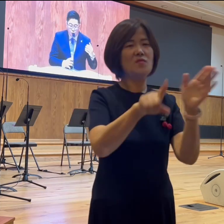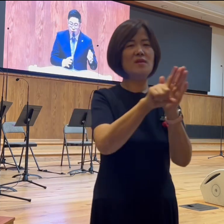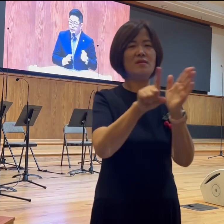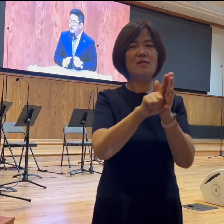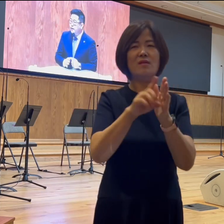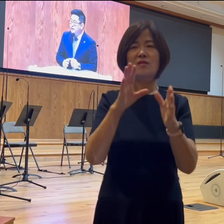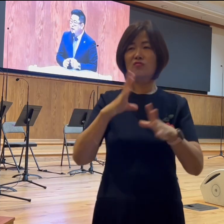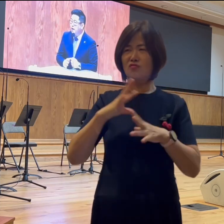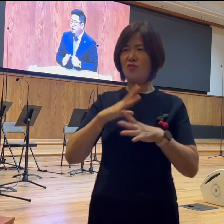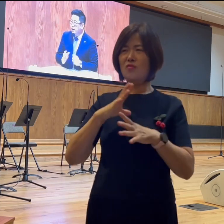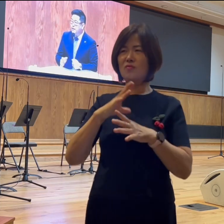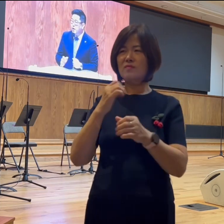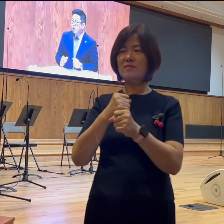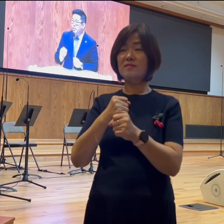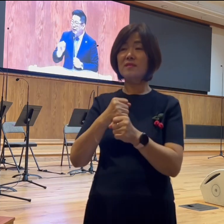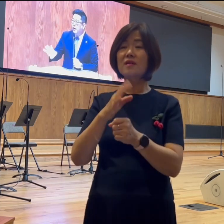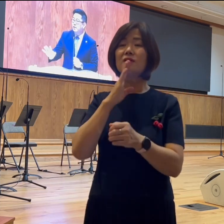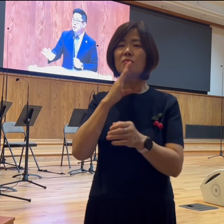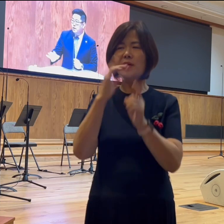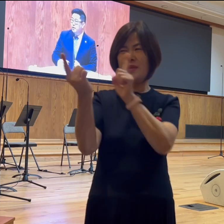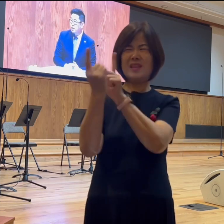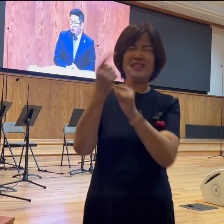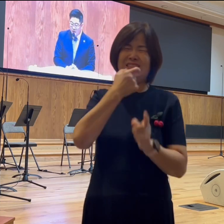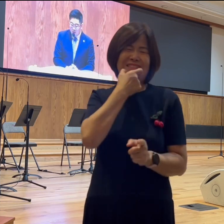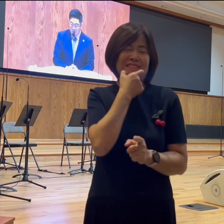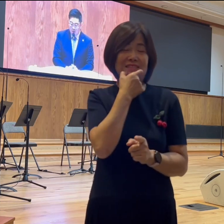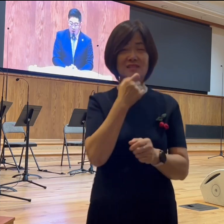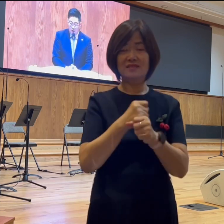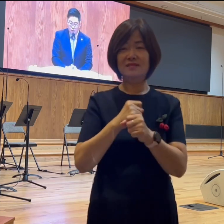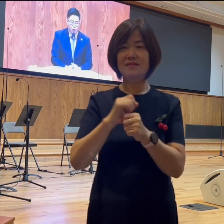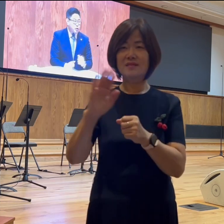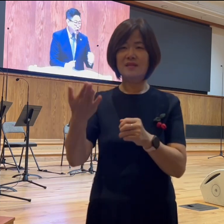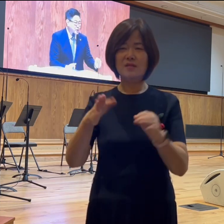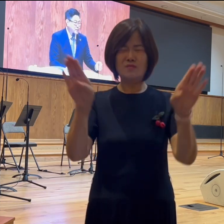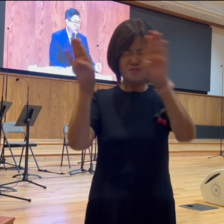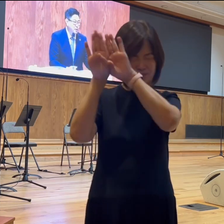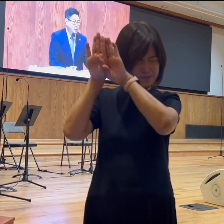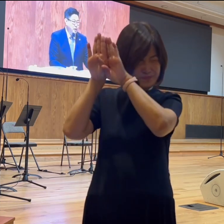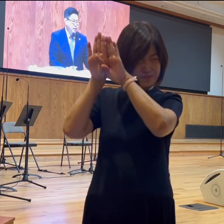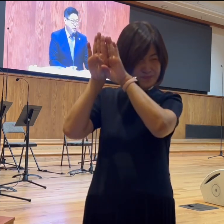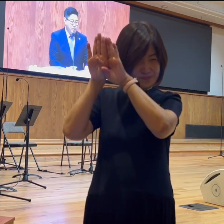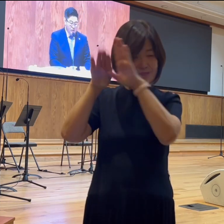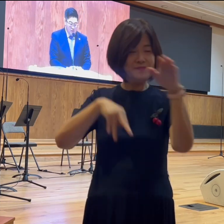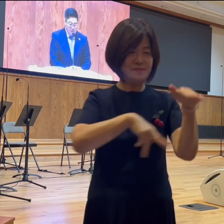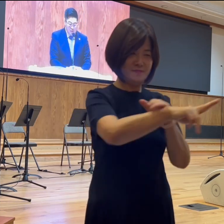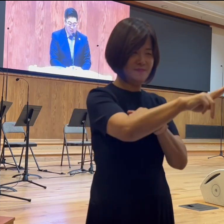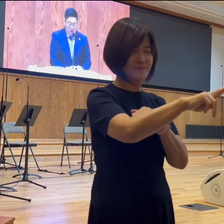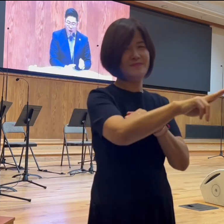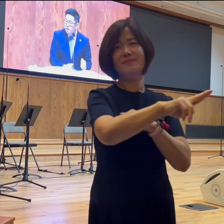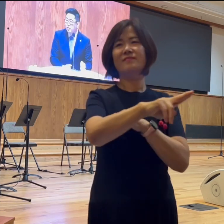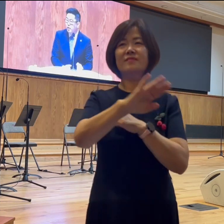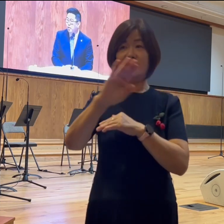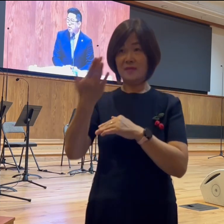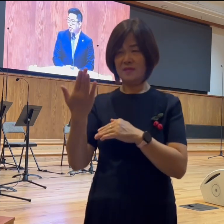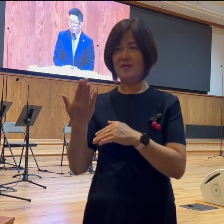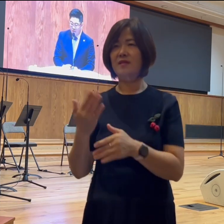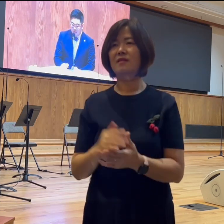두려움과 스트레스의 대상과 맞닥뜨리지 않기 위해서 문을 걸어 잠그는 거예요. 피하는